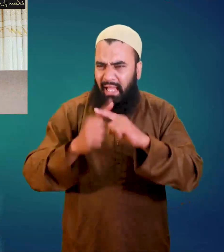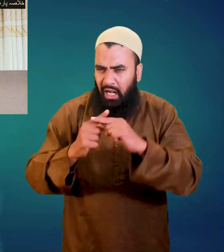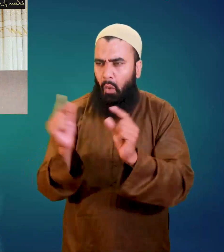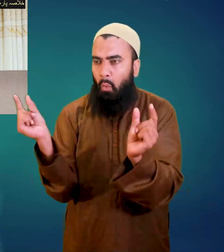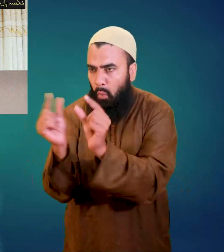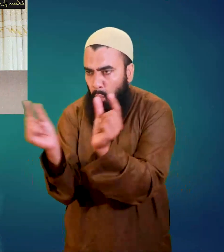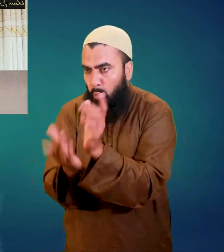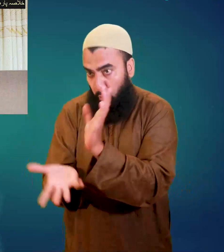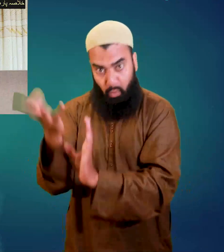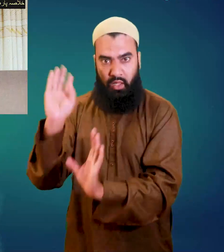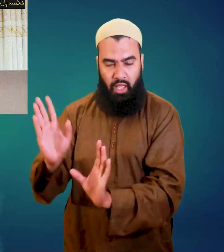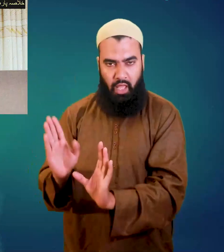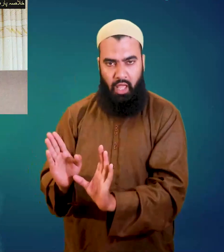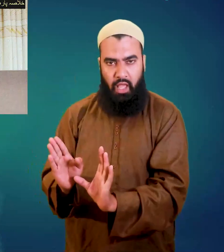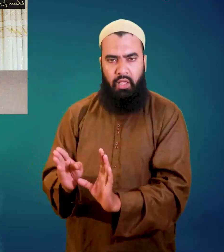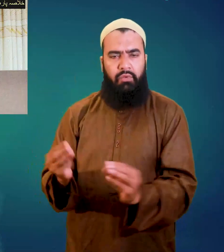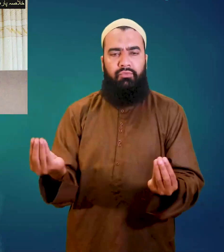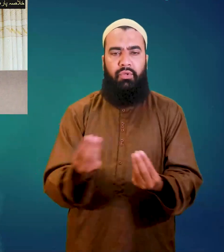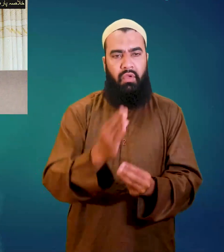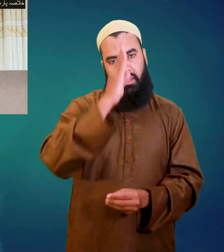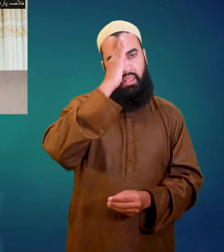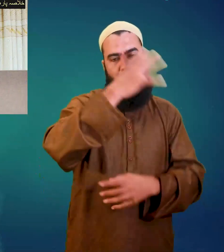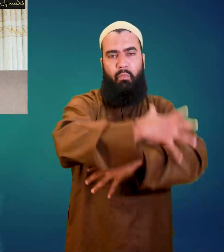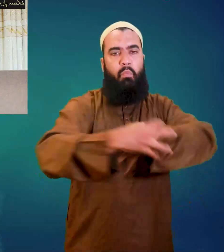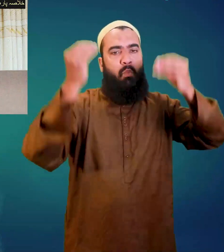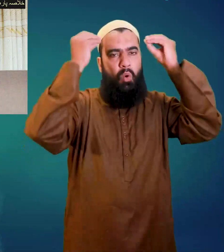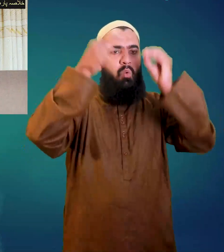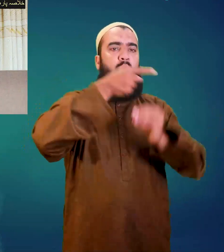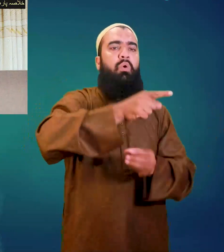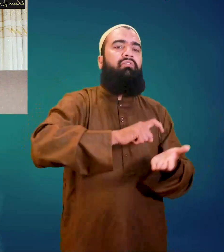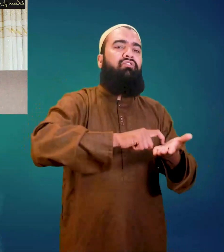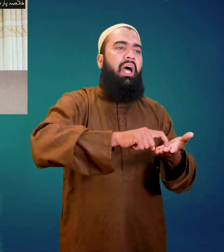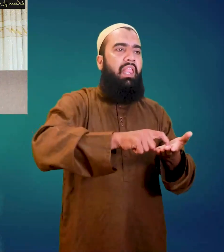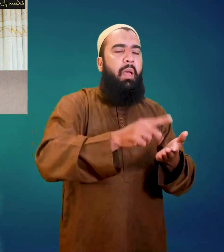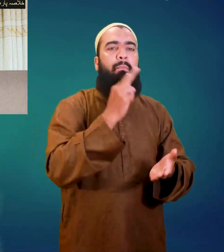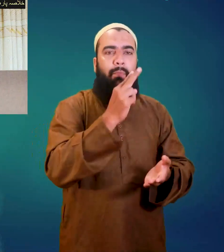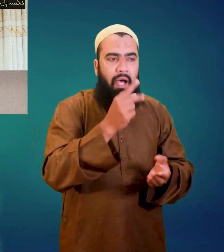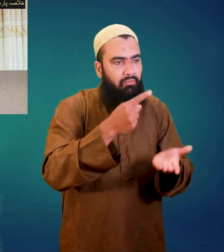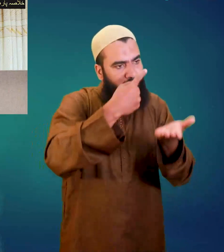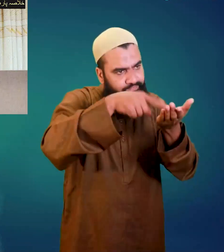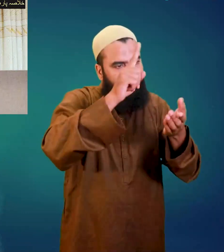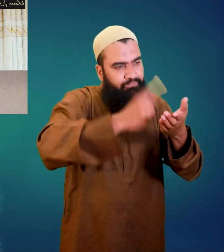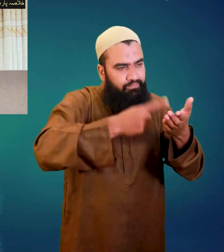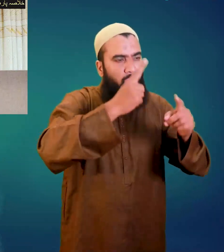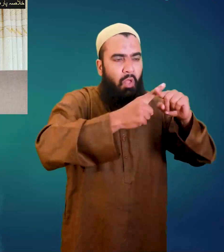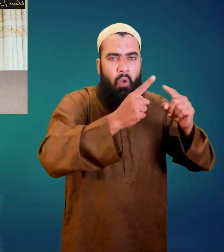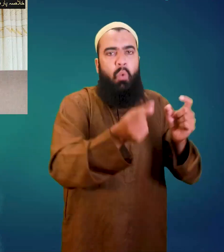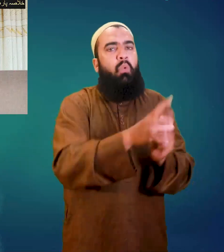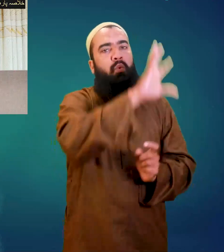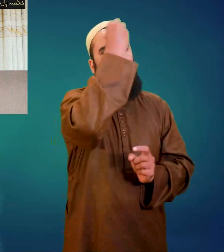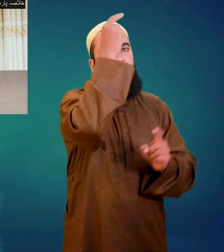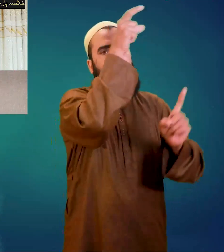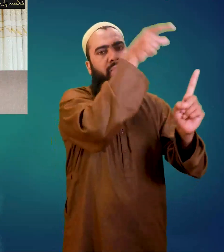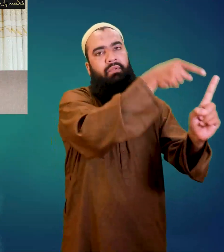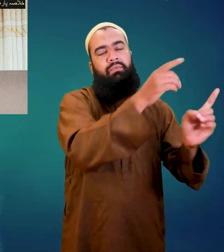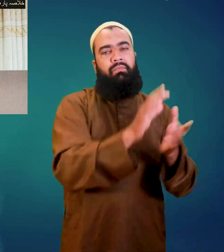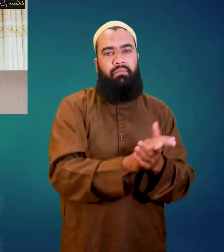قاضی کی یا امیر کی ثوابدید پر چھوڑ دیا گیا ہے۔ ایسی سزاؤں کو تعزیرات کہا جاتا